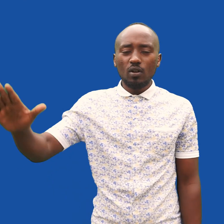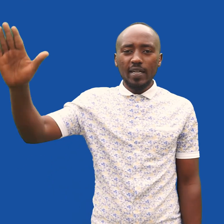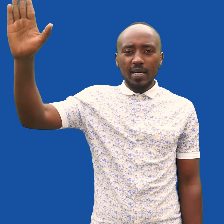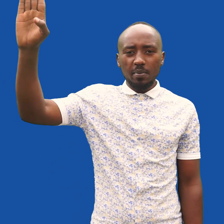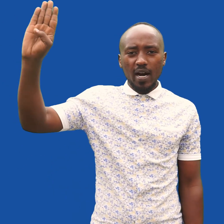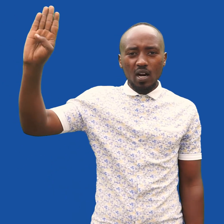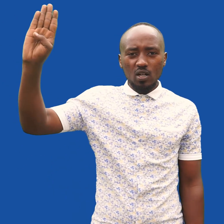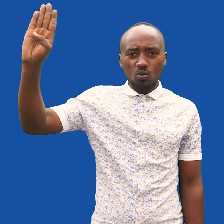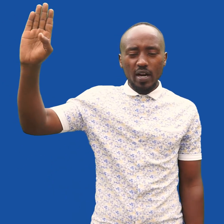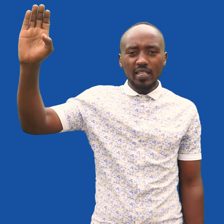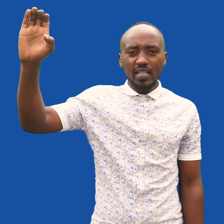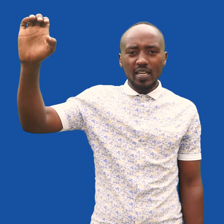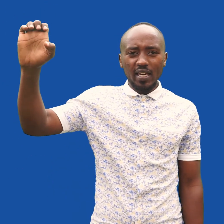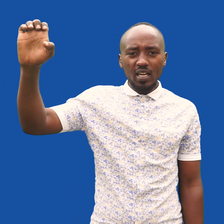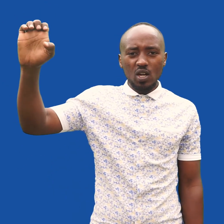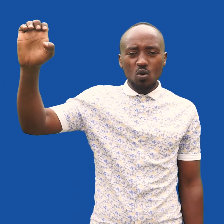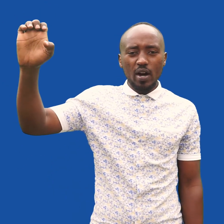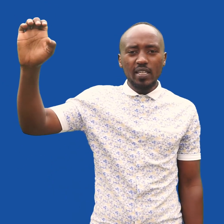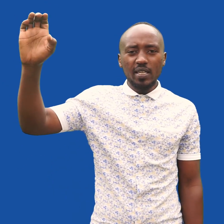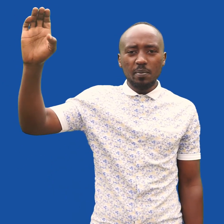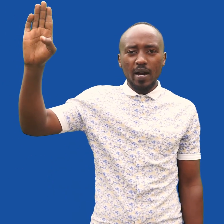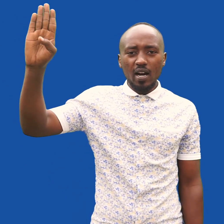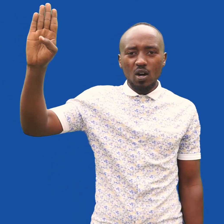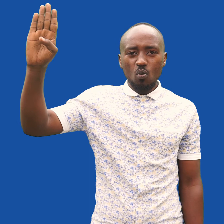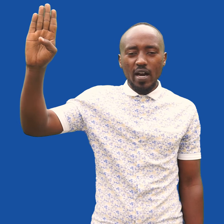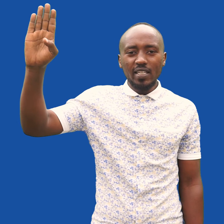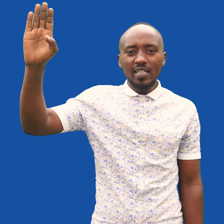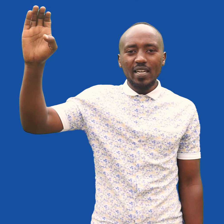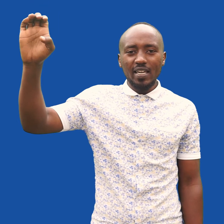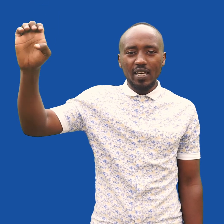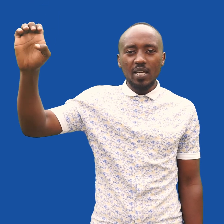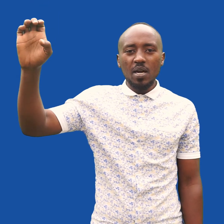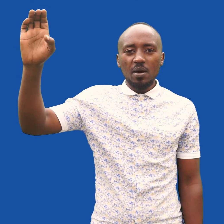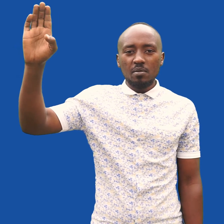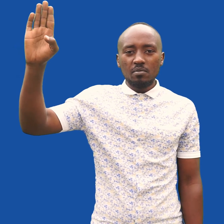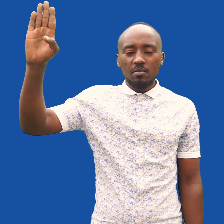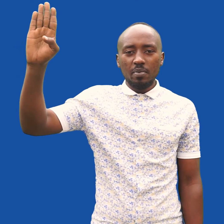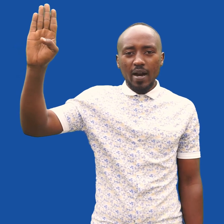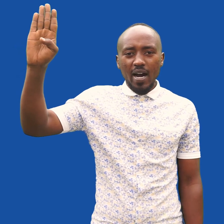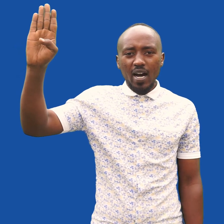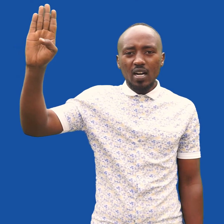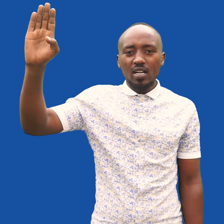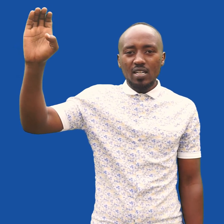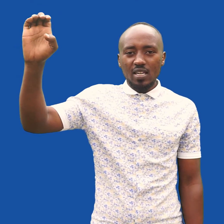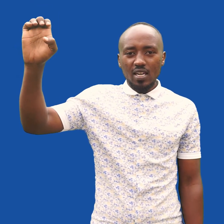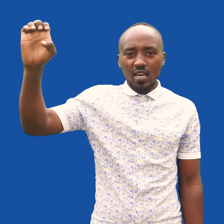urandika, va. Urandike, e. Urandike, va. Urandike, e. Va, e.